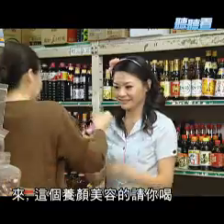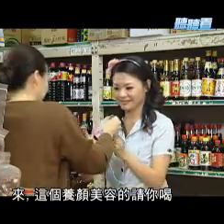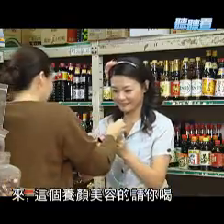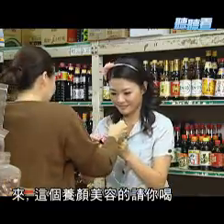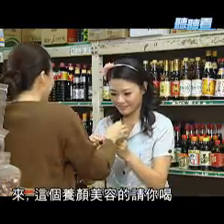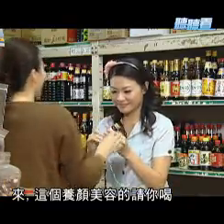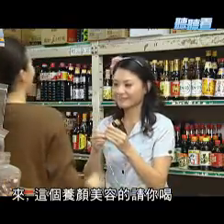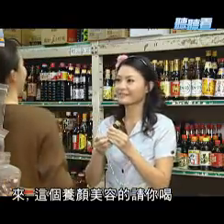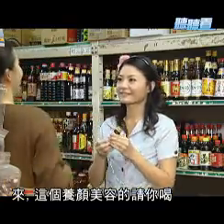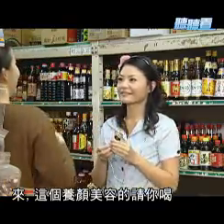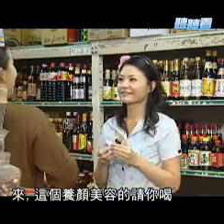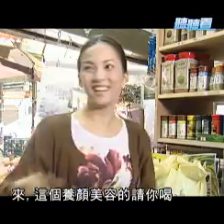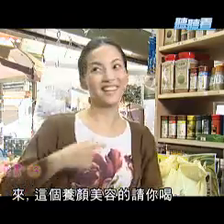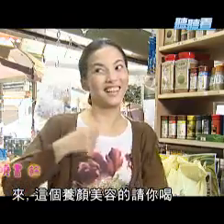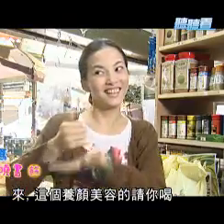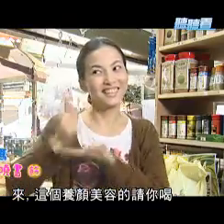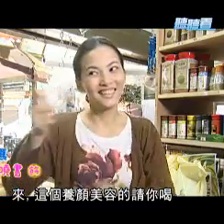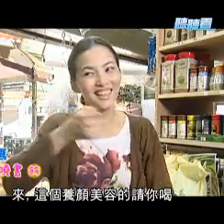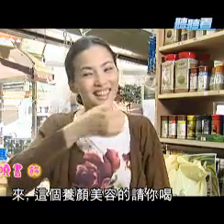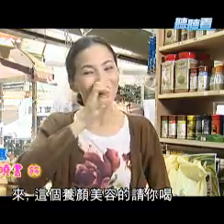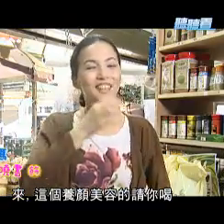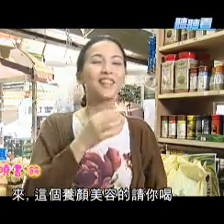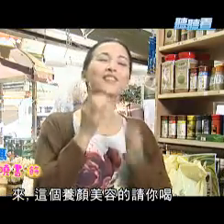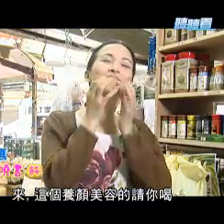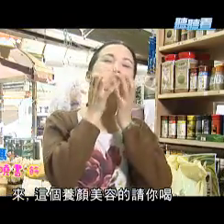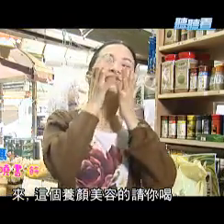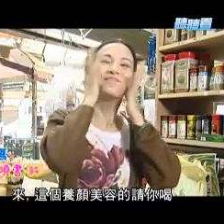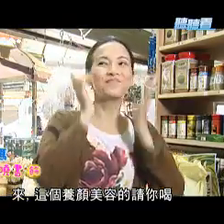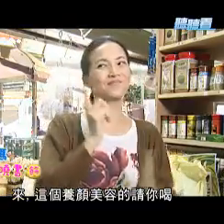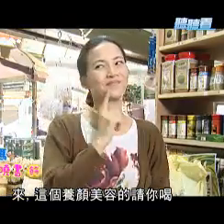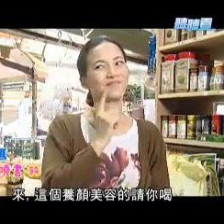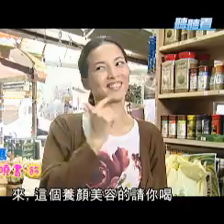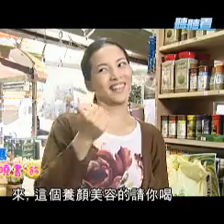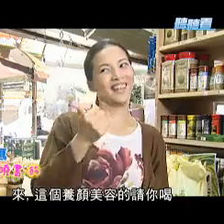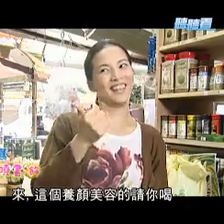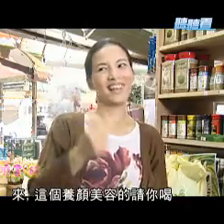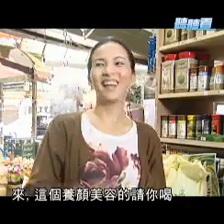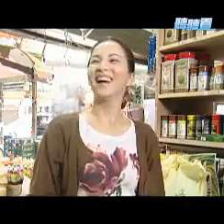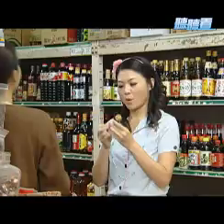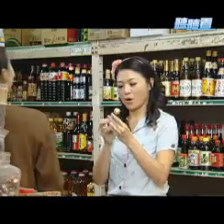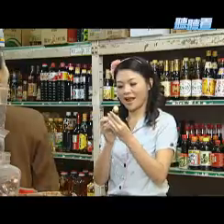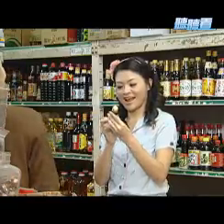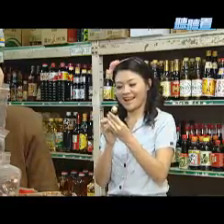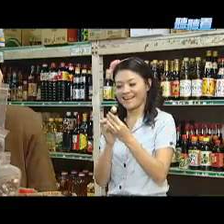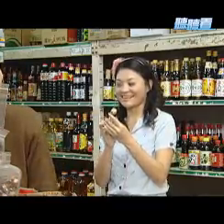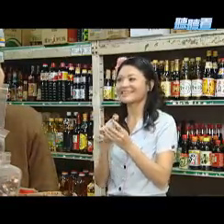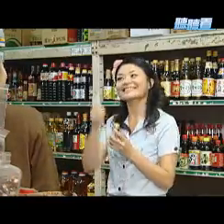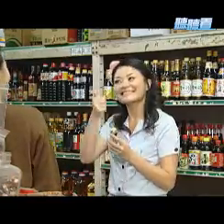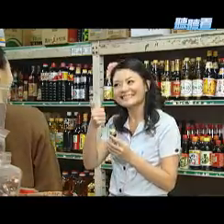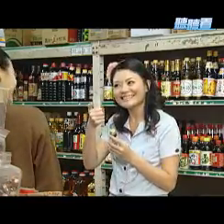个养颜美容的，请你喝哦，哈、 哦。啊，谢谢。